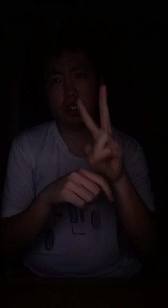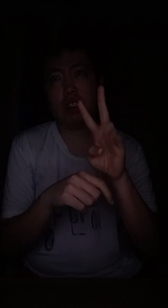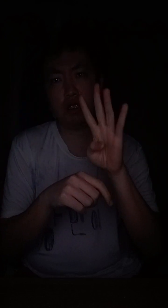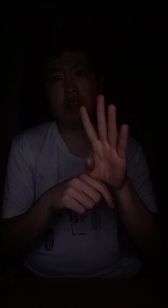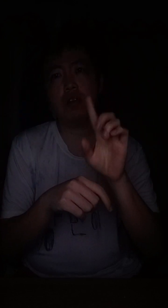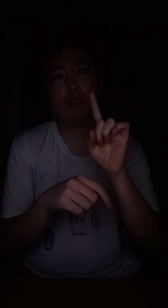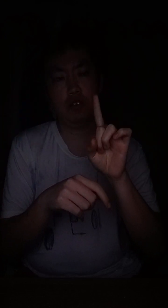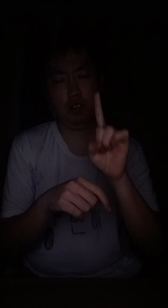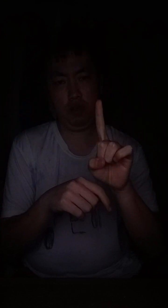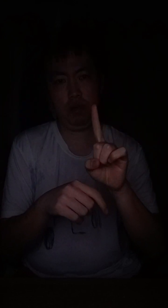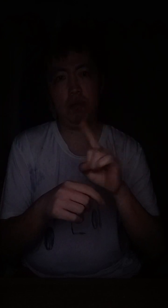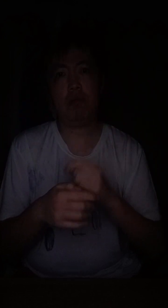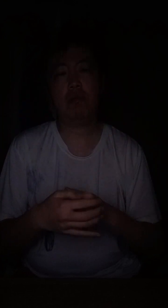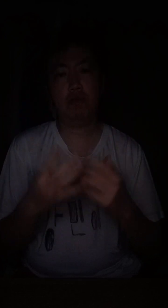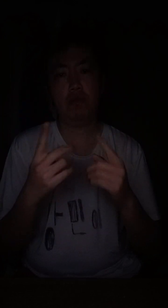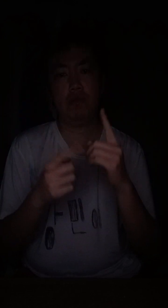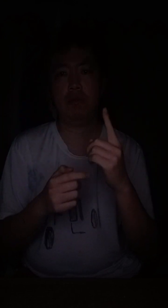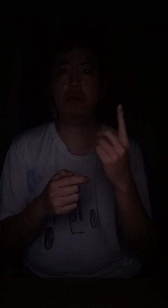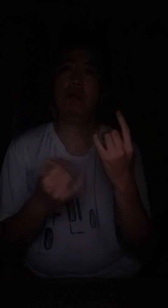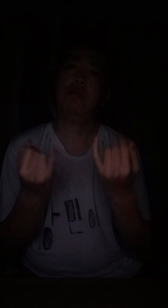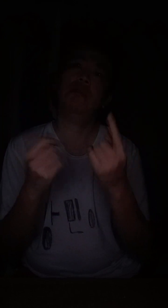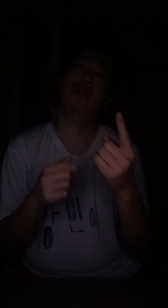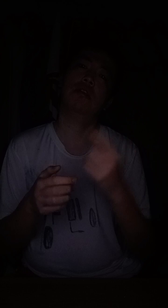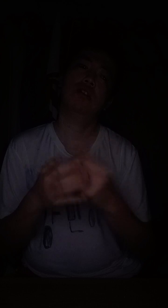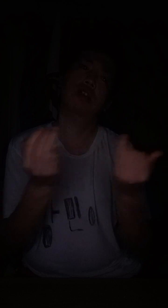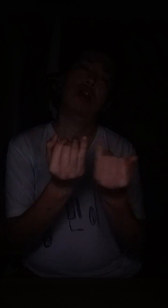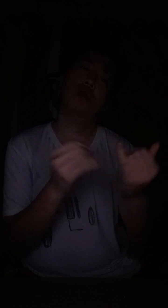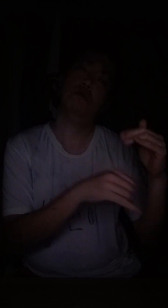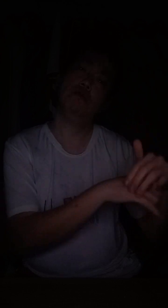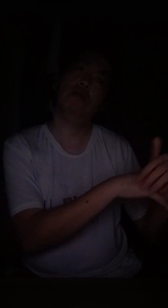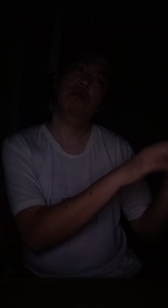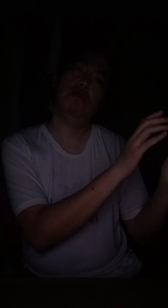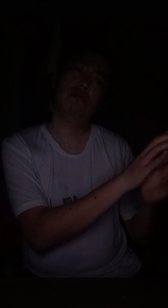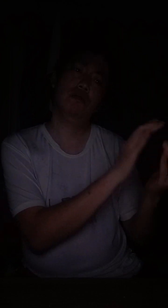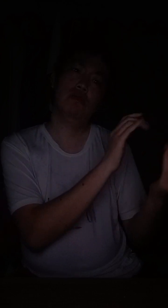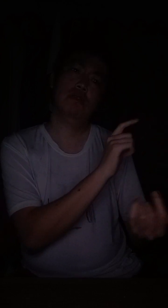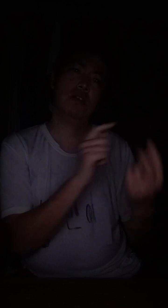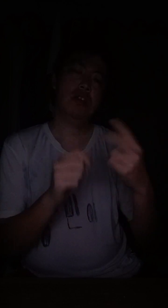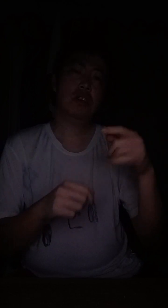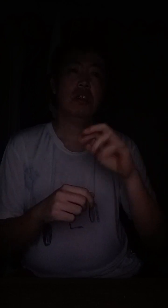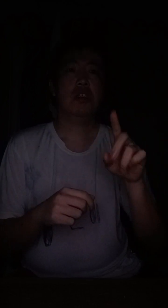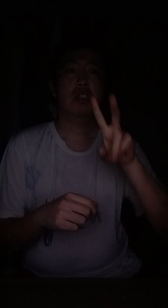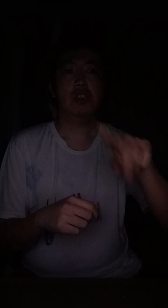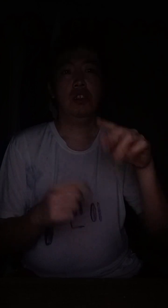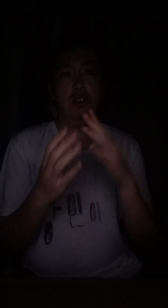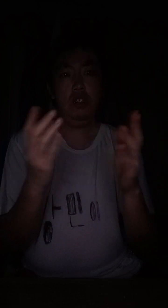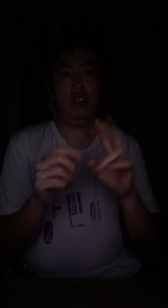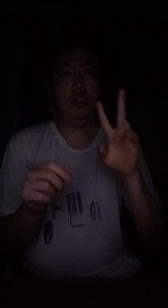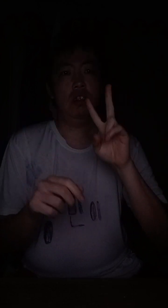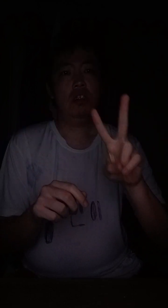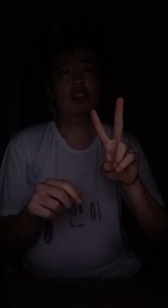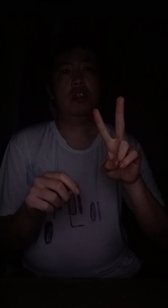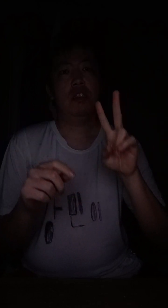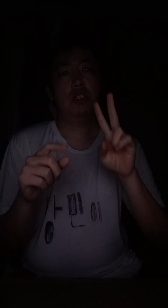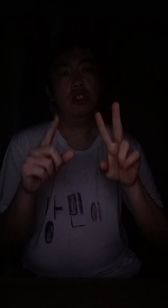261명. 특히 자신이 근무하는 보습학원에서는 여중생과 여고생까지 표적으로 삼아 미성년자